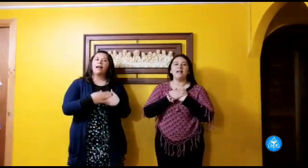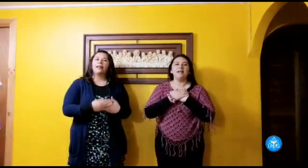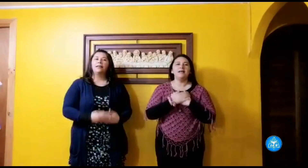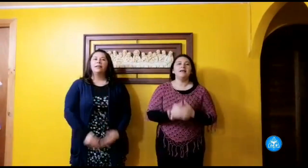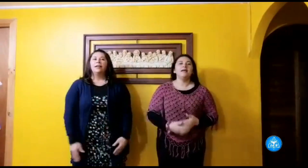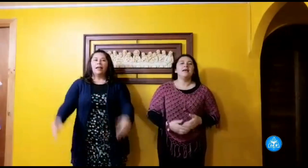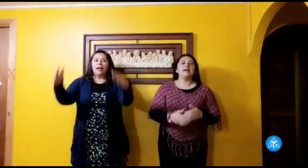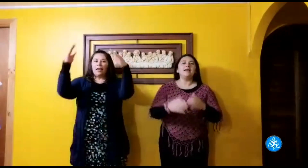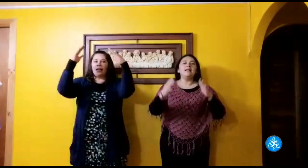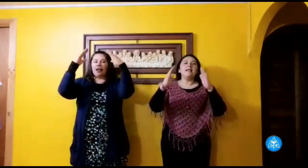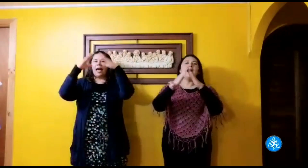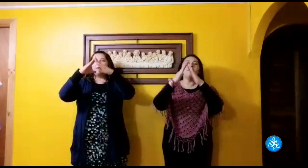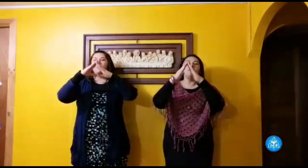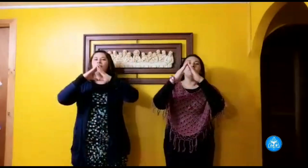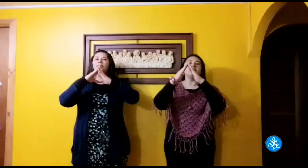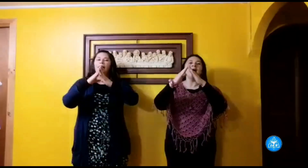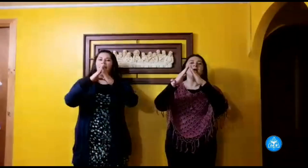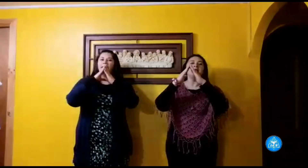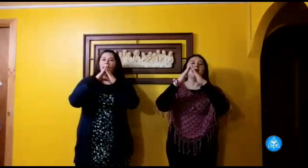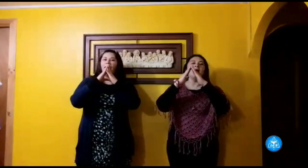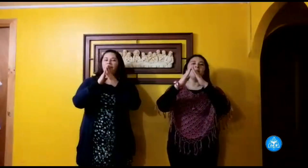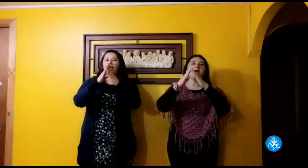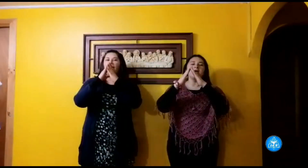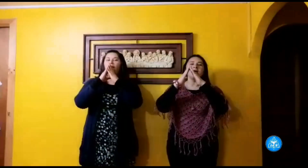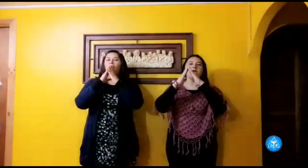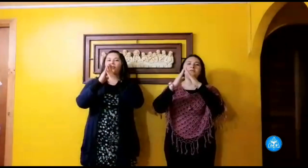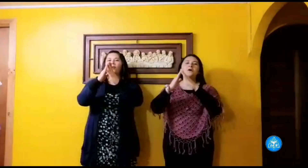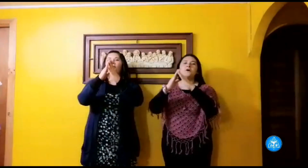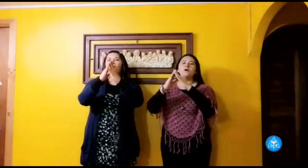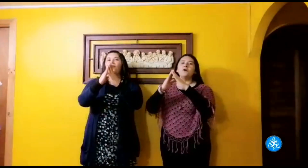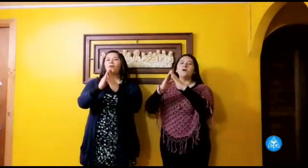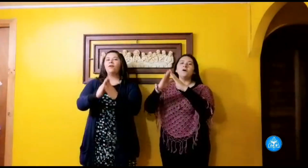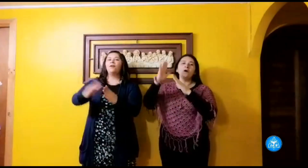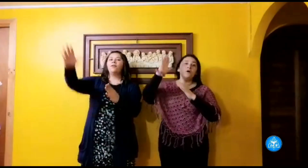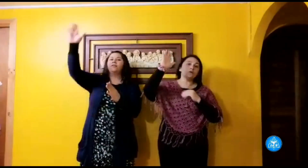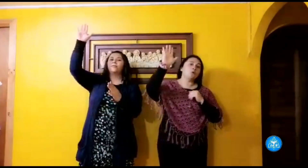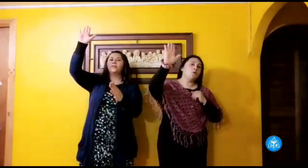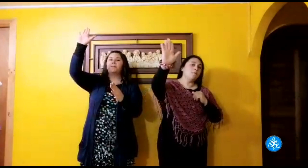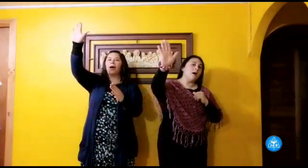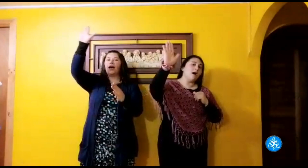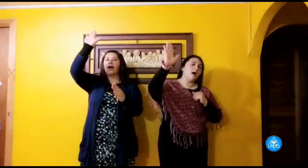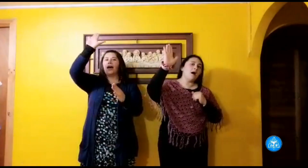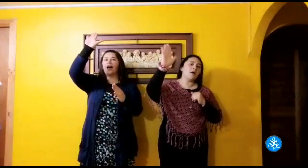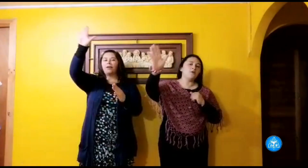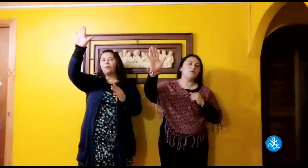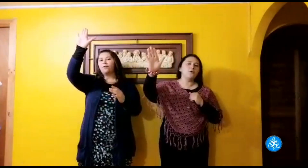real. En la montaña veo yo su mano,